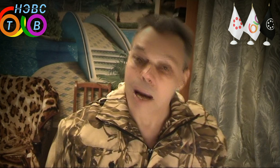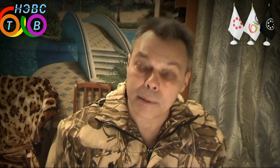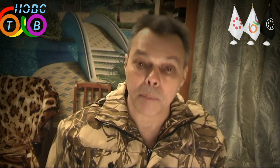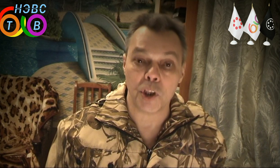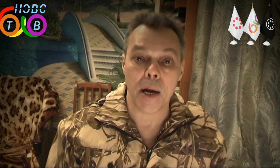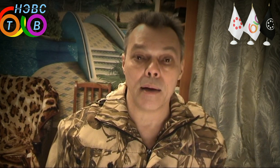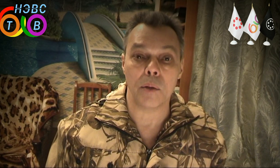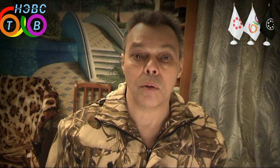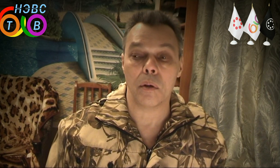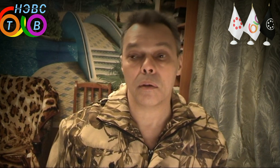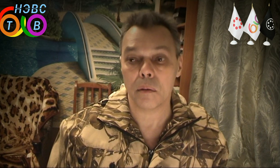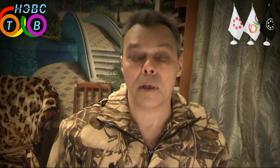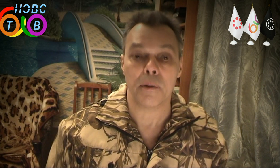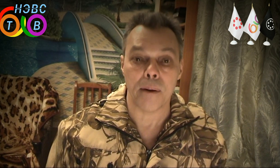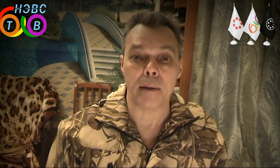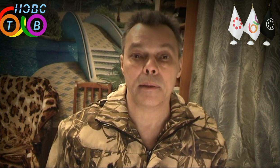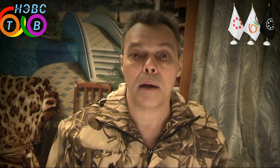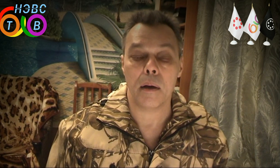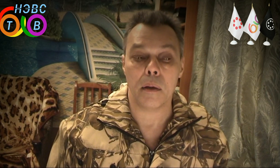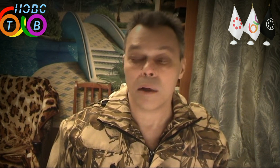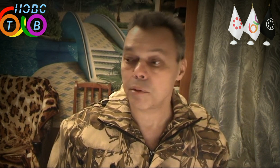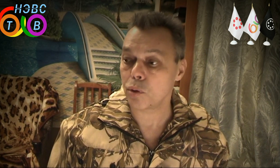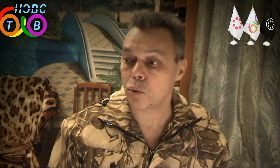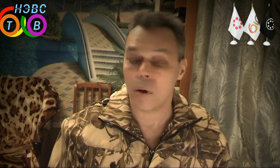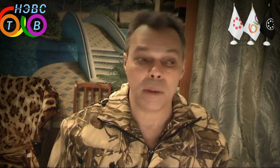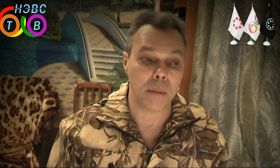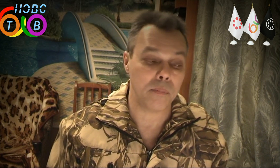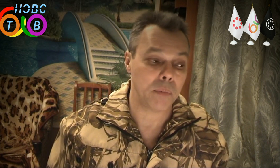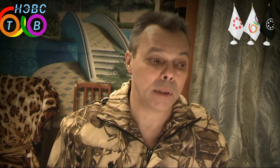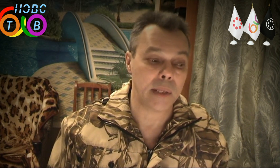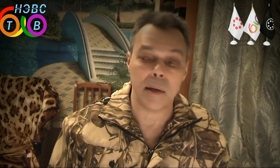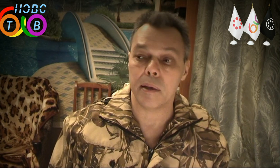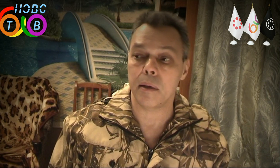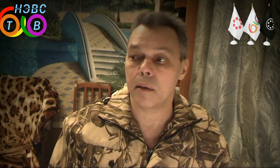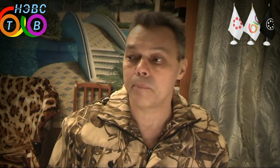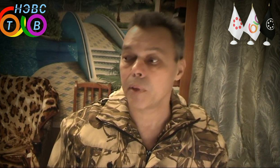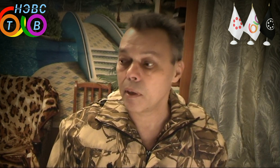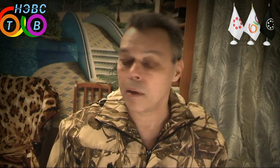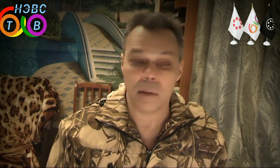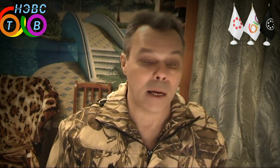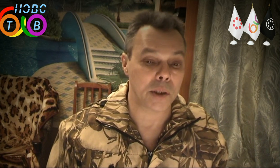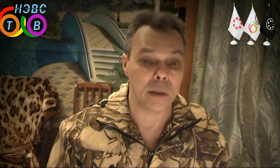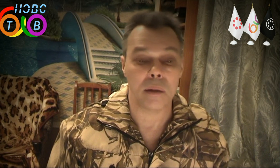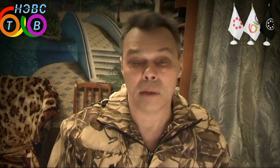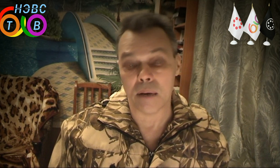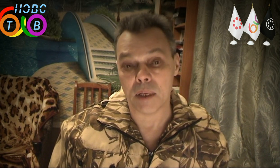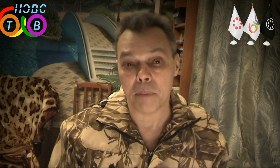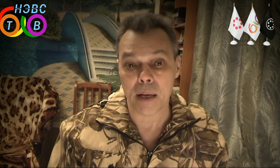Как это ни печально, но это факт. И я вам скажу, что об этом знали и наши древние